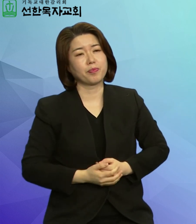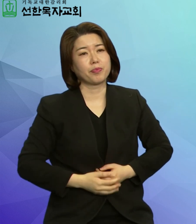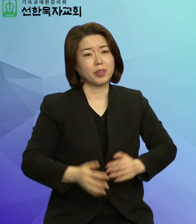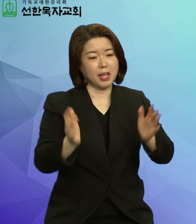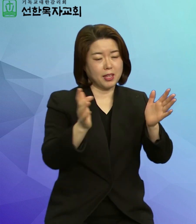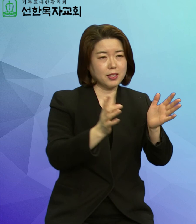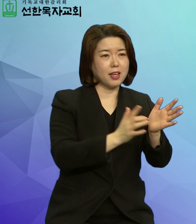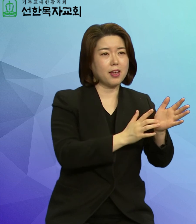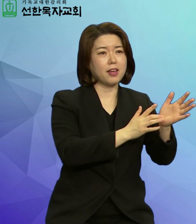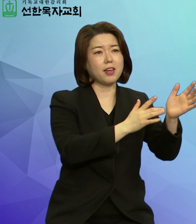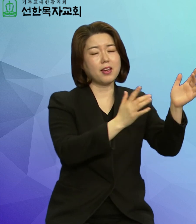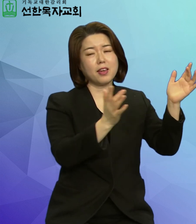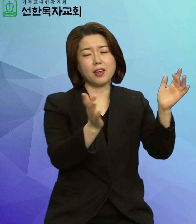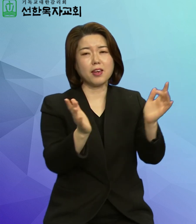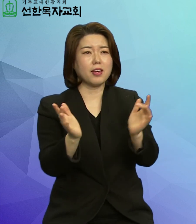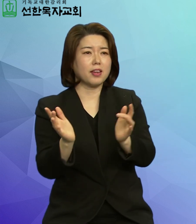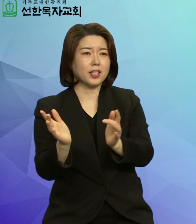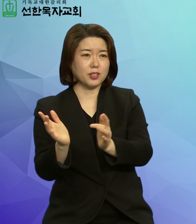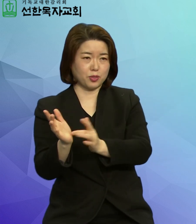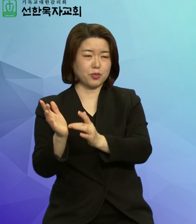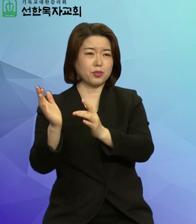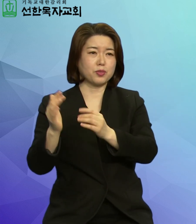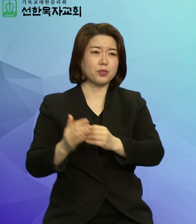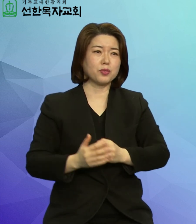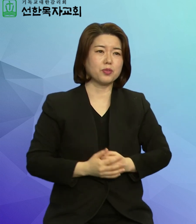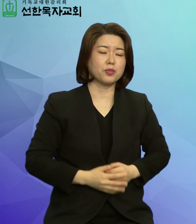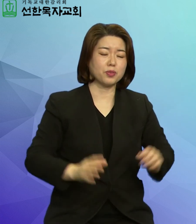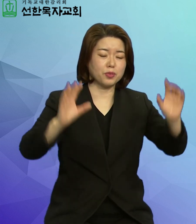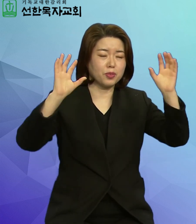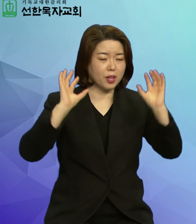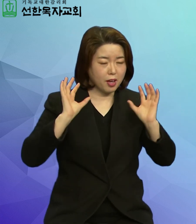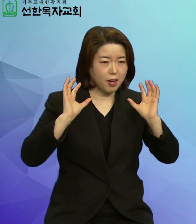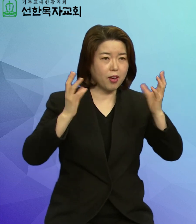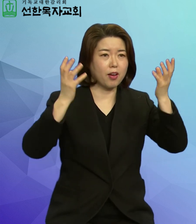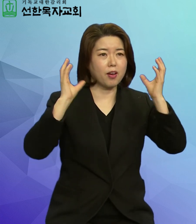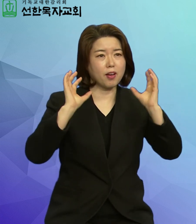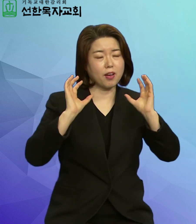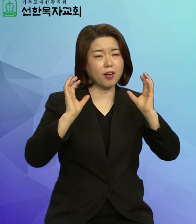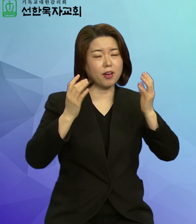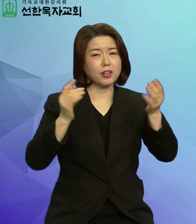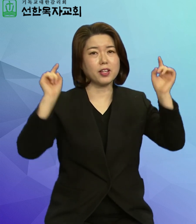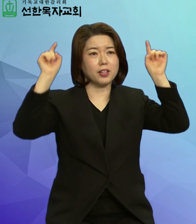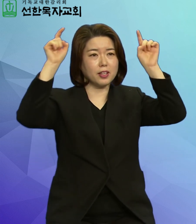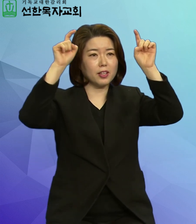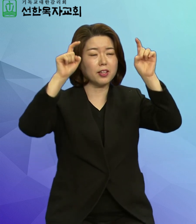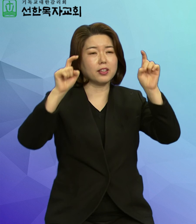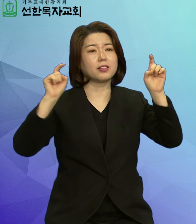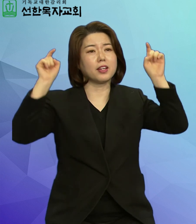예수